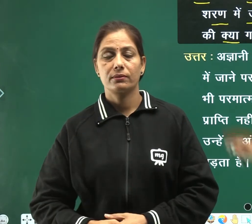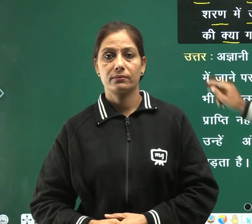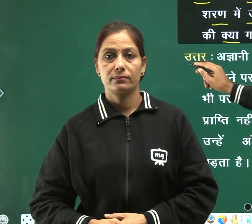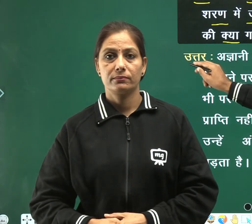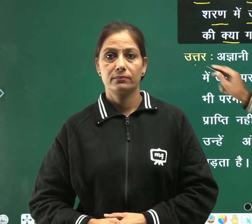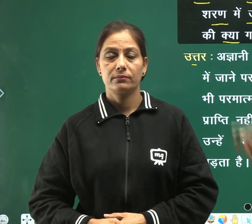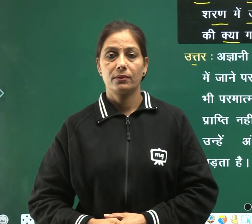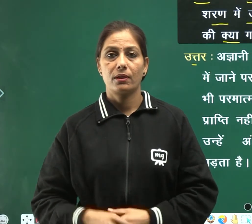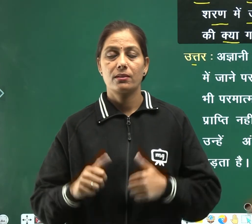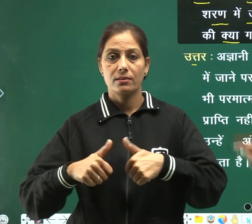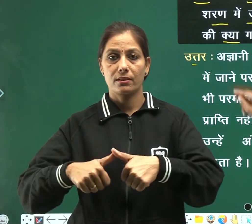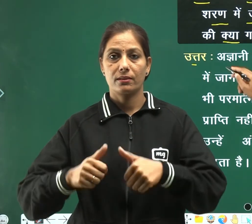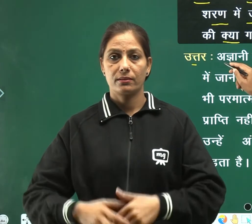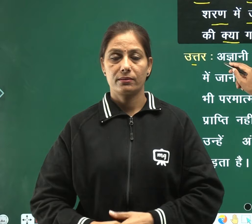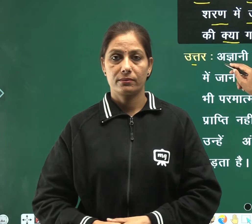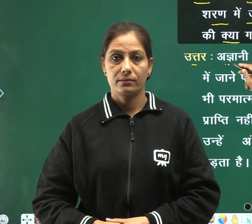उत्तर है,